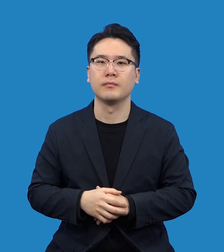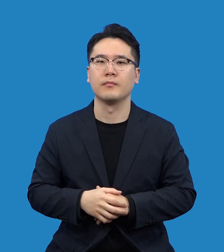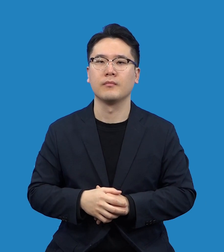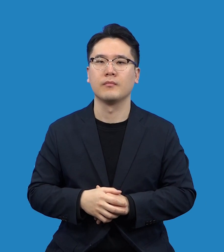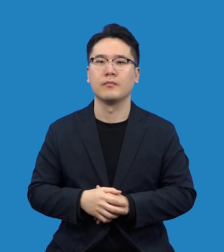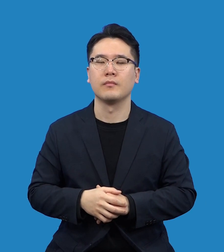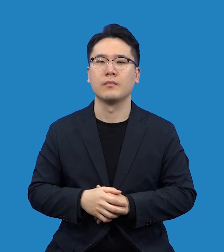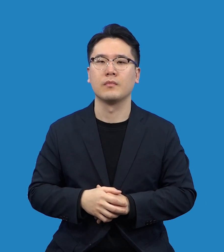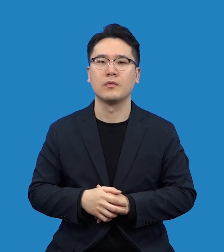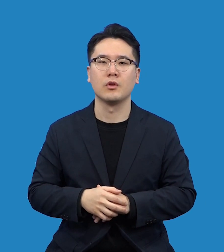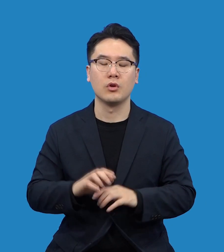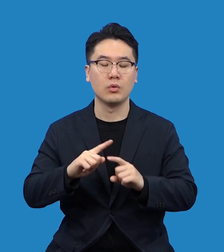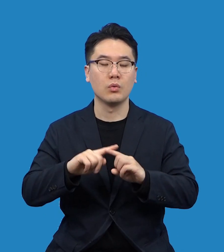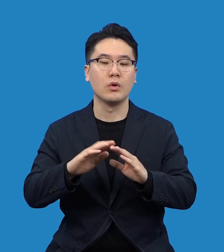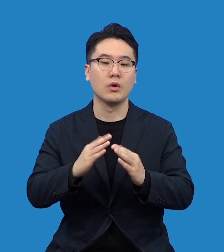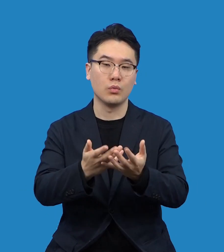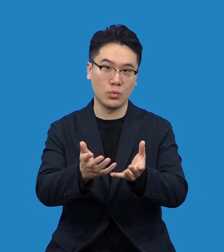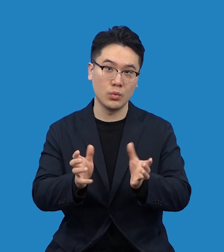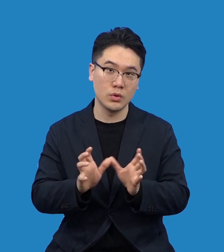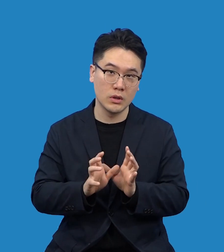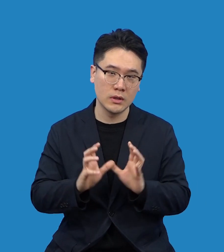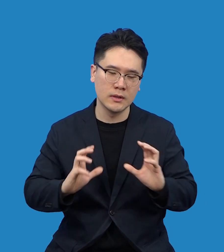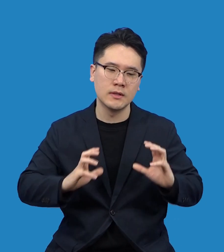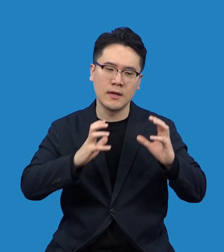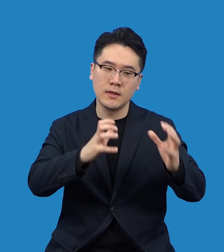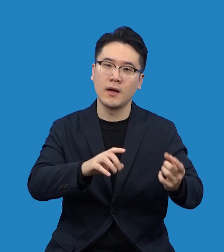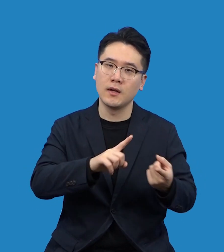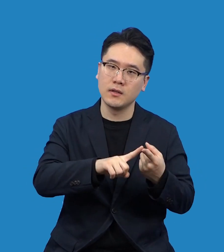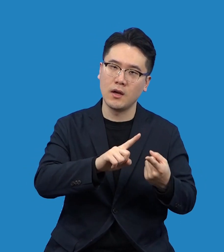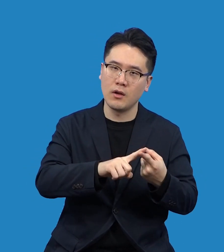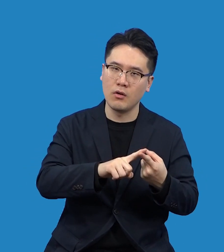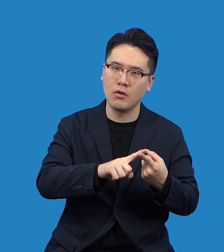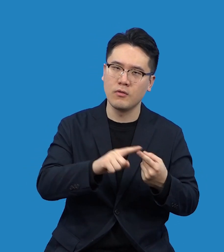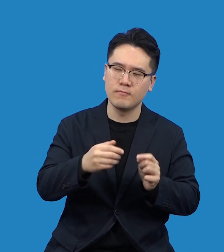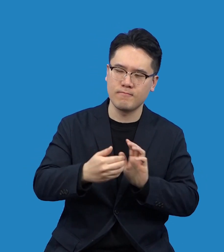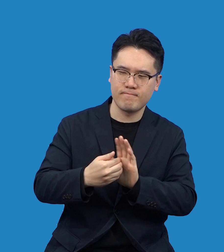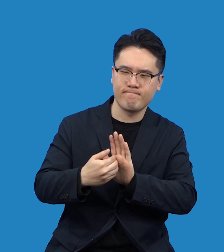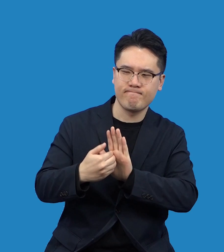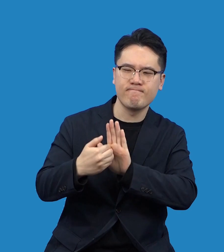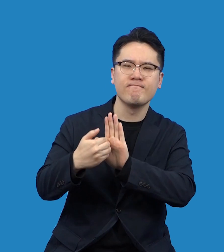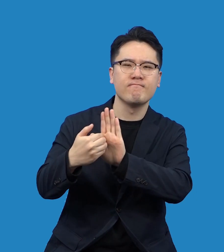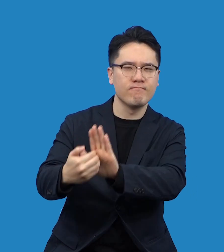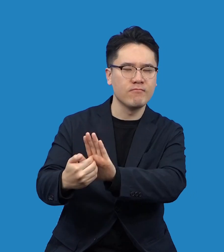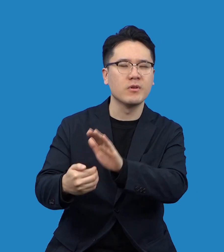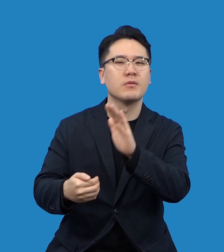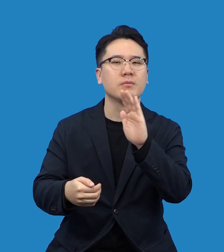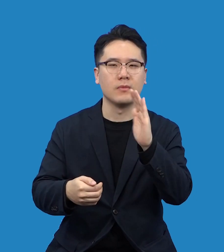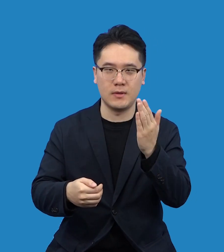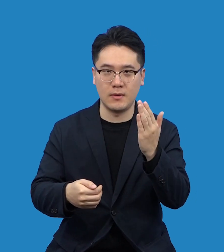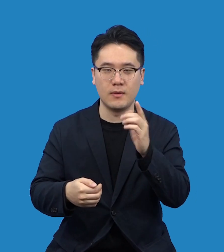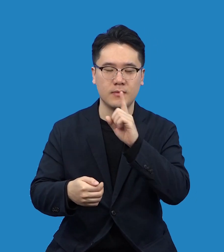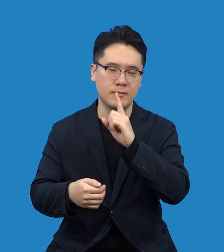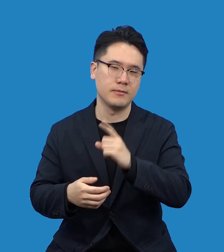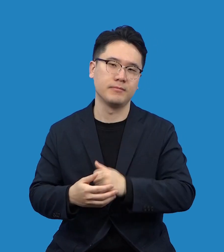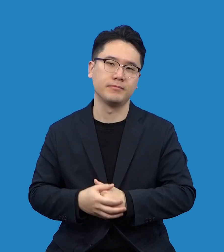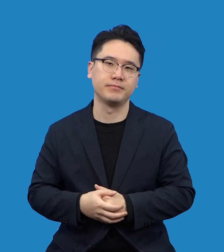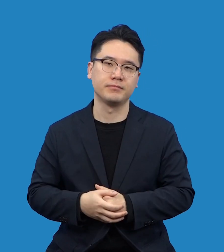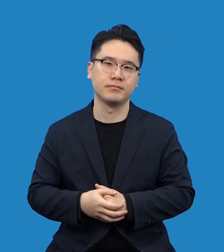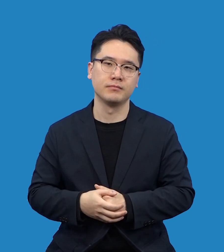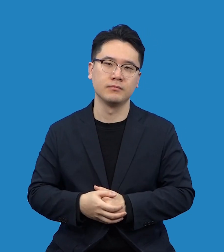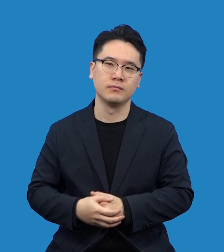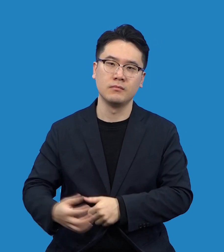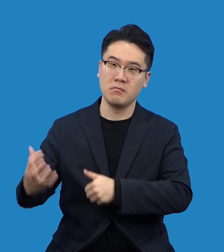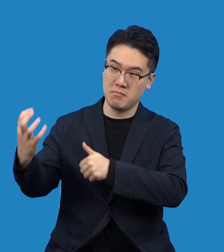그렇기 때문에 교회 공동체는 세상에 대하여 저항하지 않을 수가 없다고 강조하고 있어요.